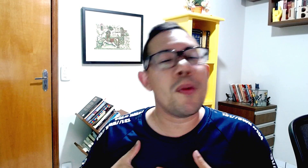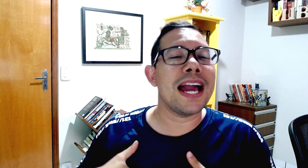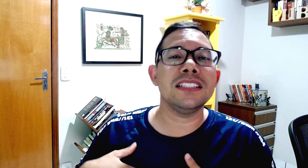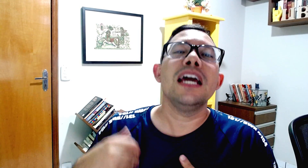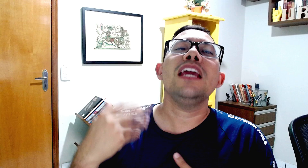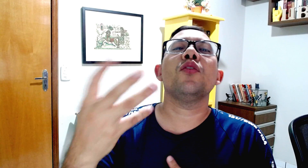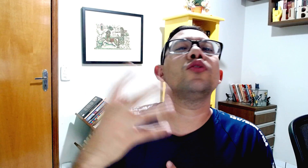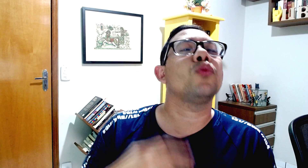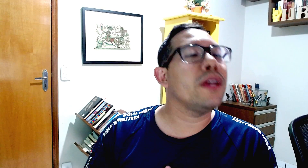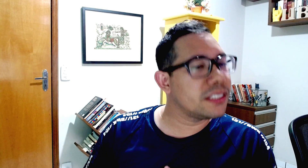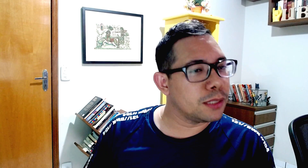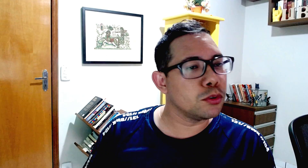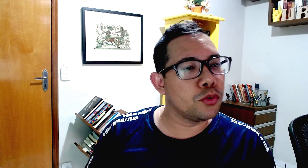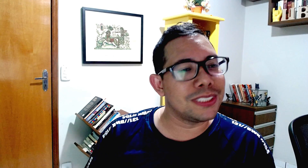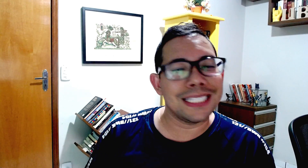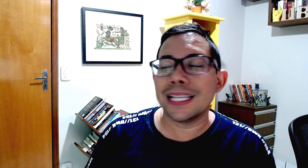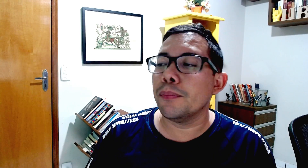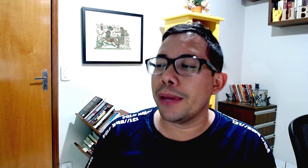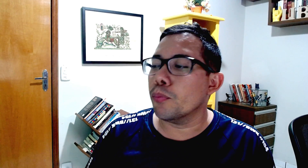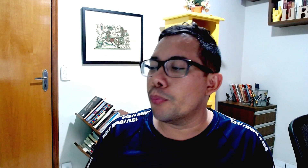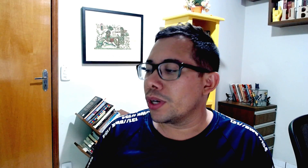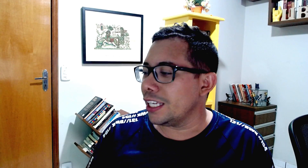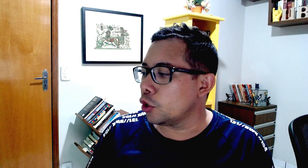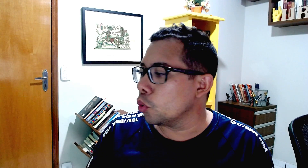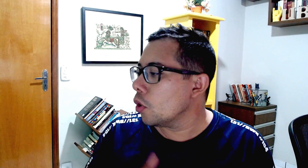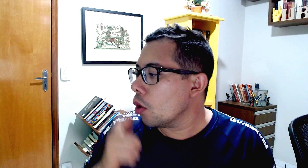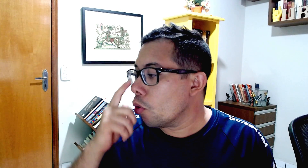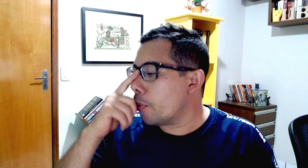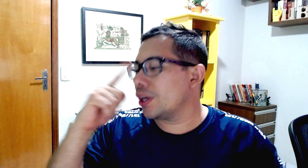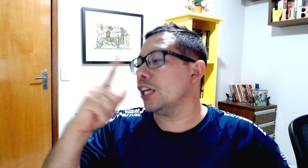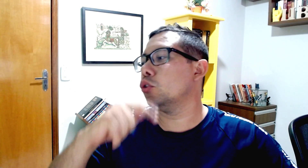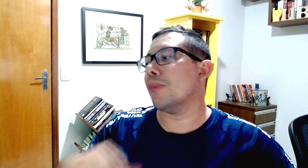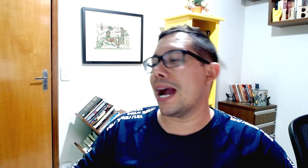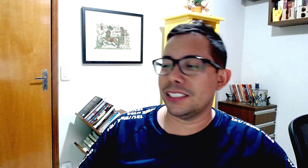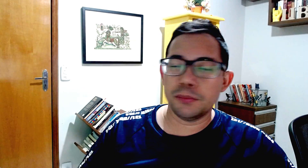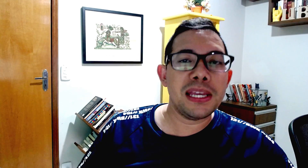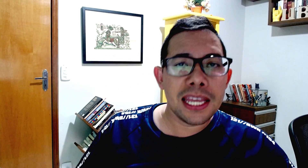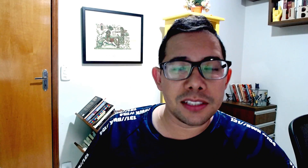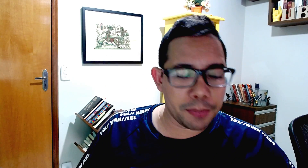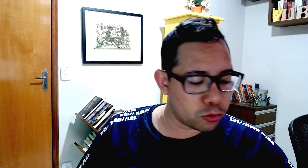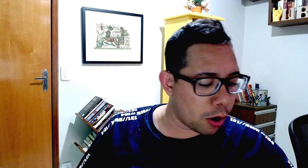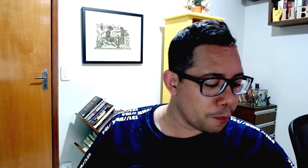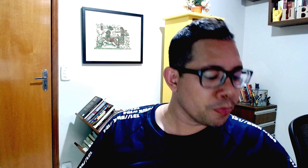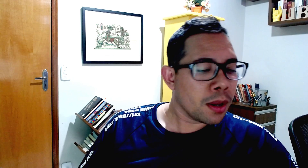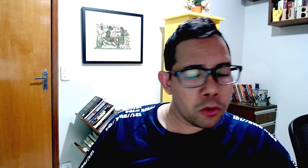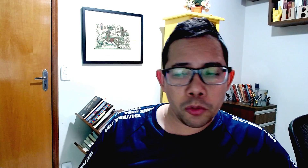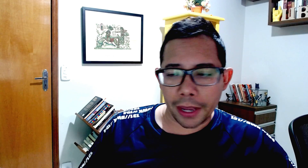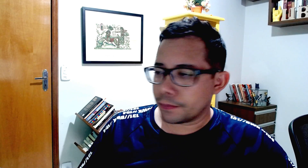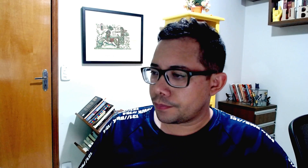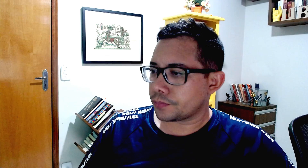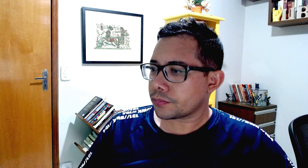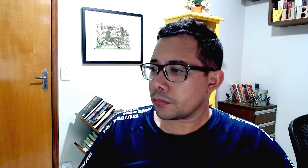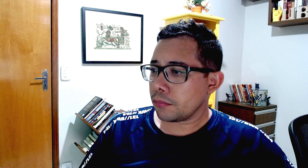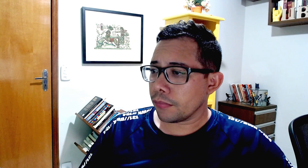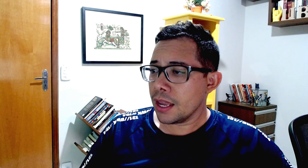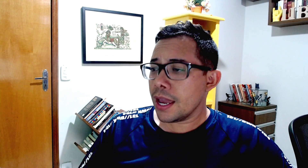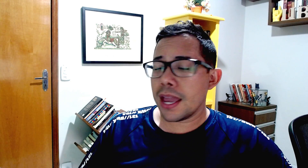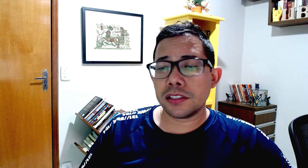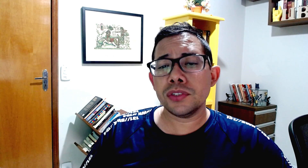mais e nós conhecermos você também um pouquinho mais. Beleza, pessoal? Muito bem. Se você